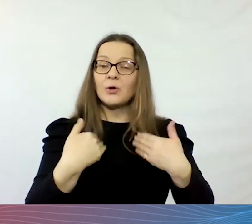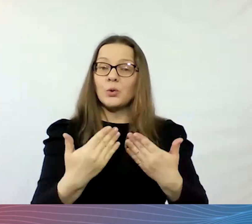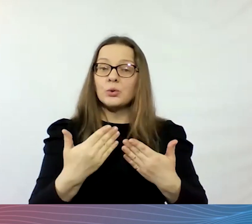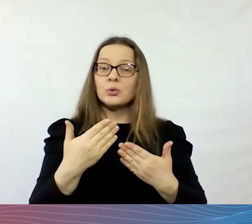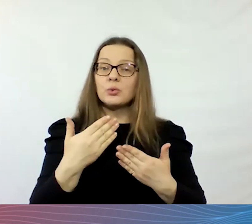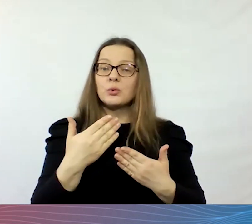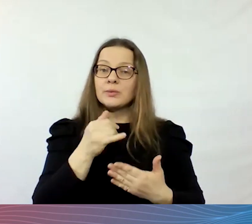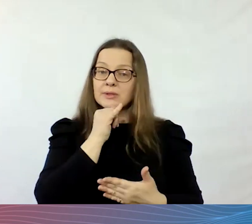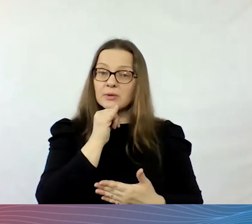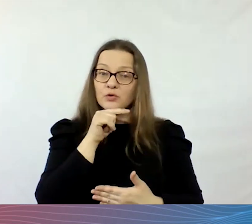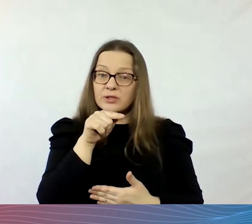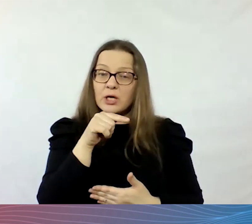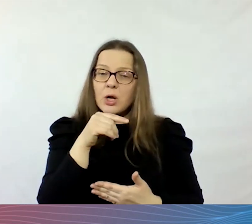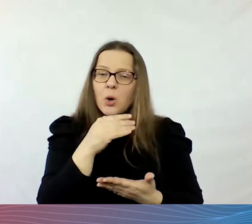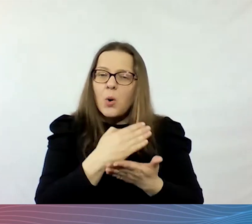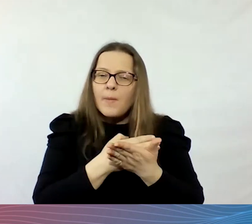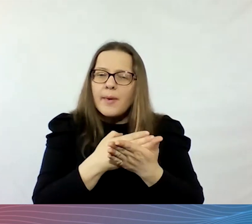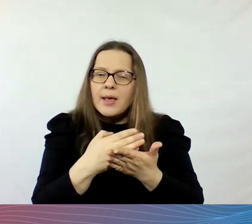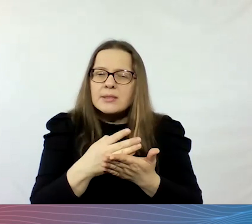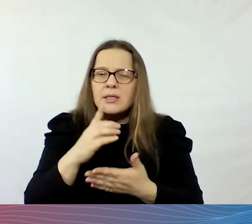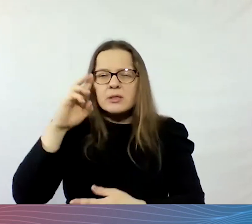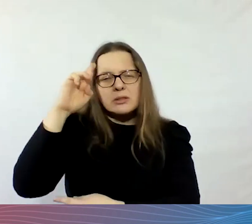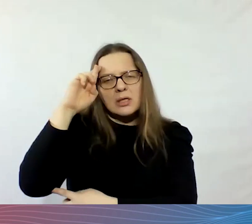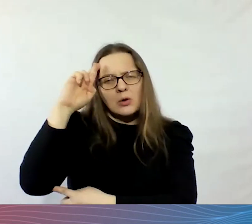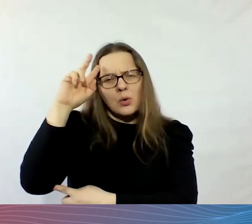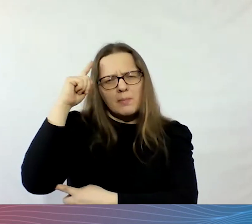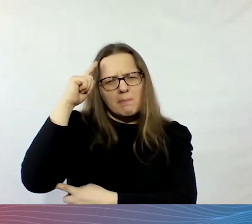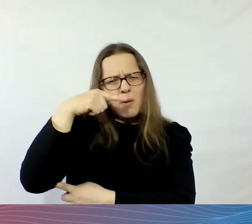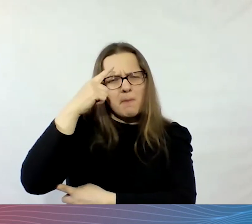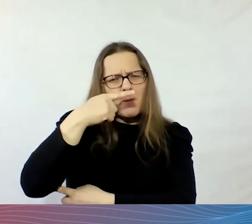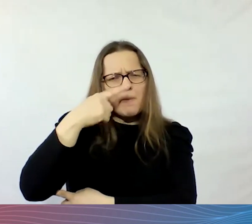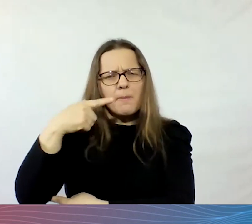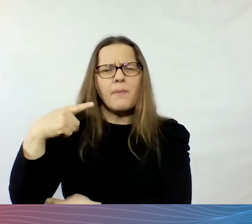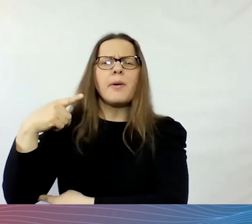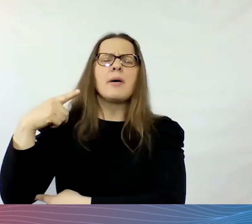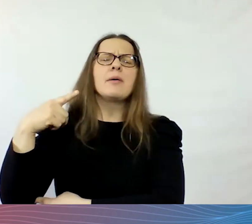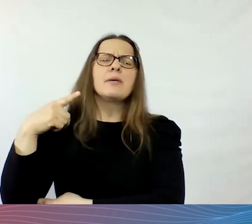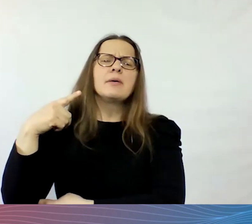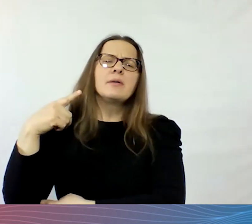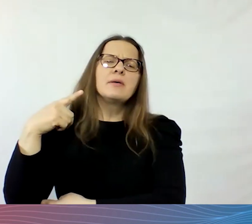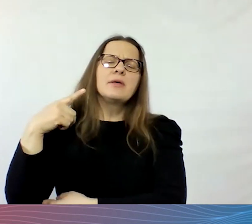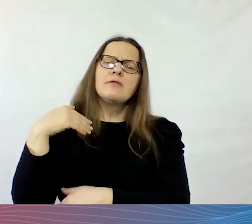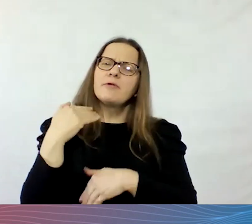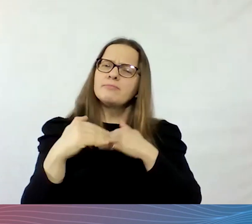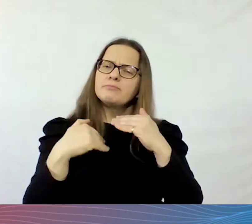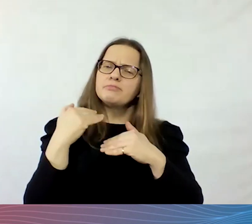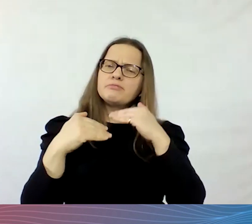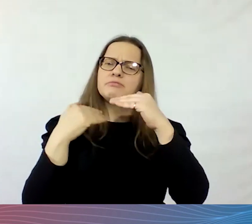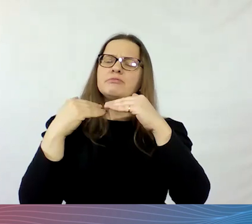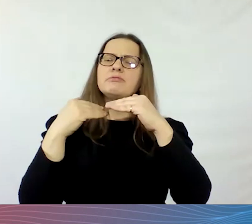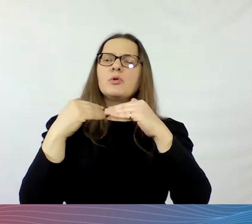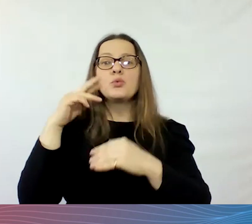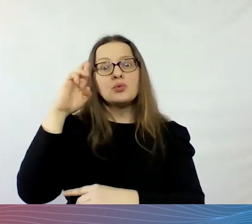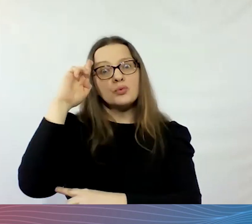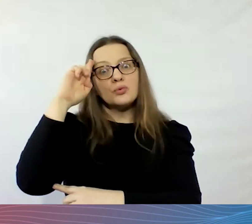a ter um Senhor, cabeça, que governa sobre você, o Senhor que te dá